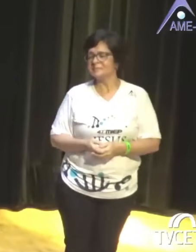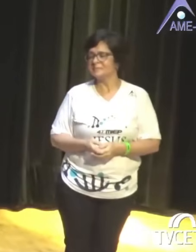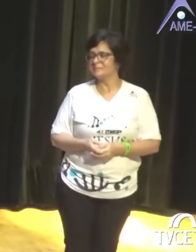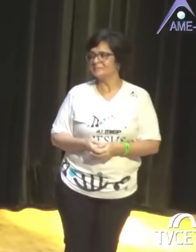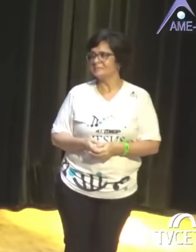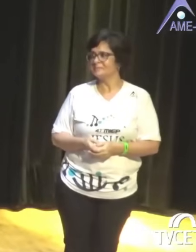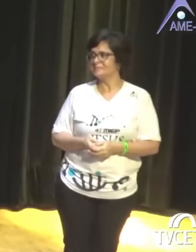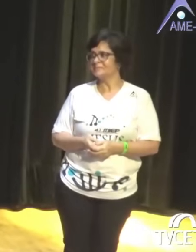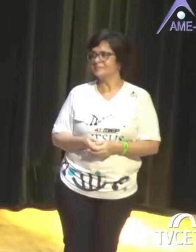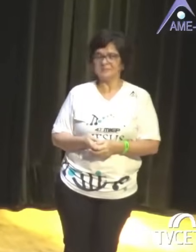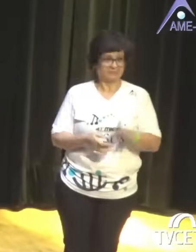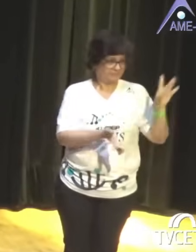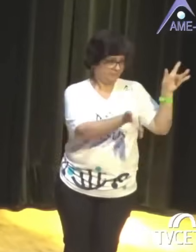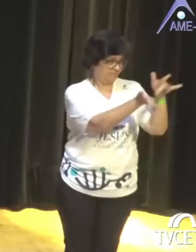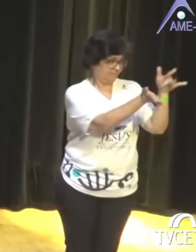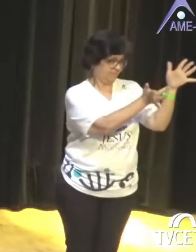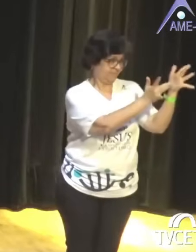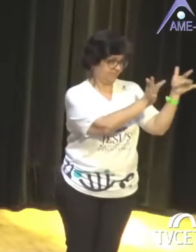errado